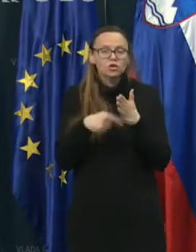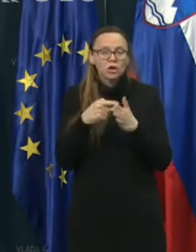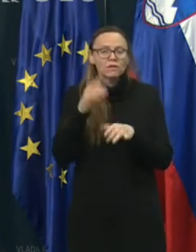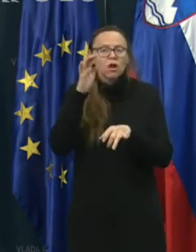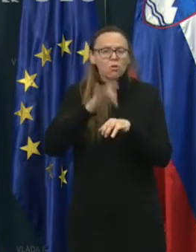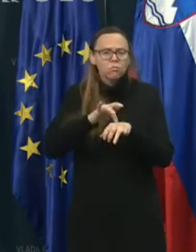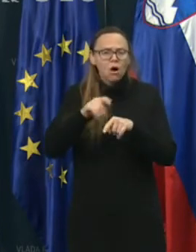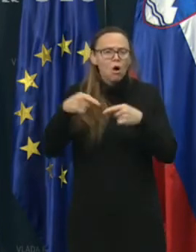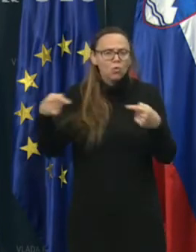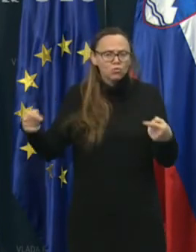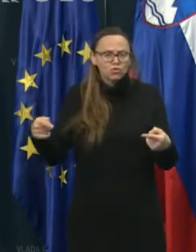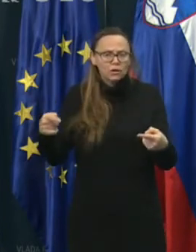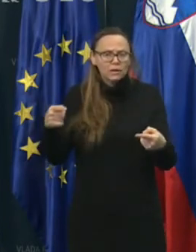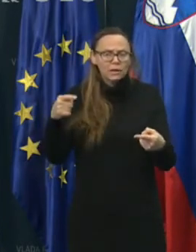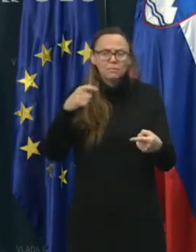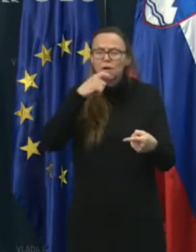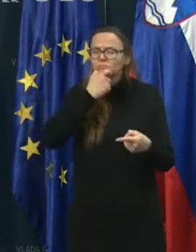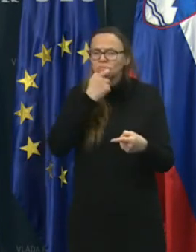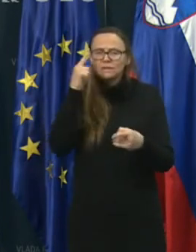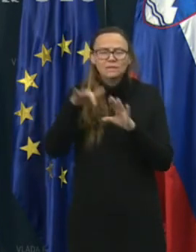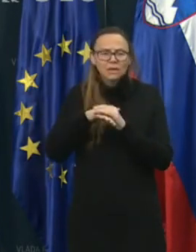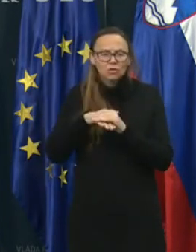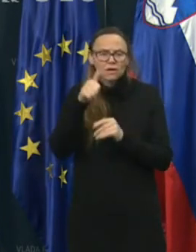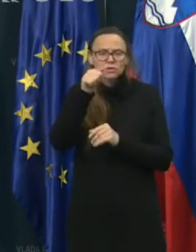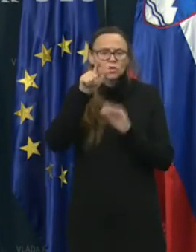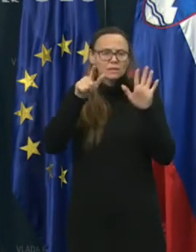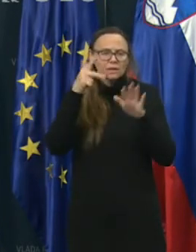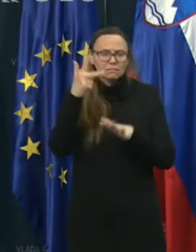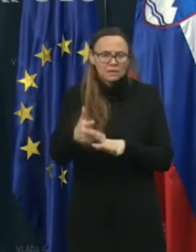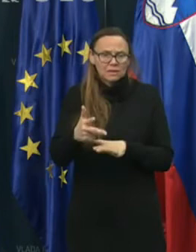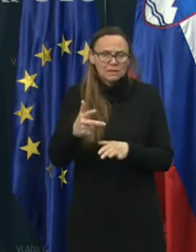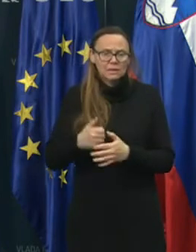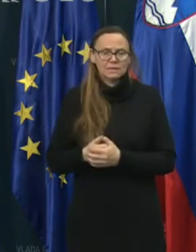okuženih stanovalcev pa 137.